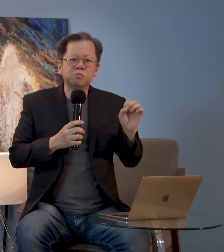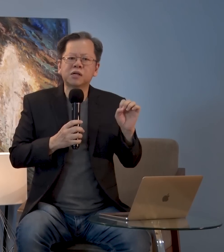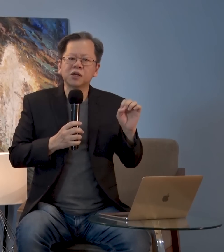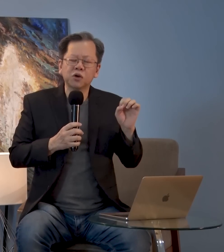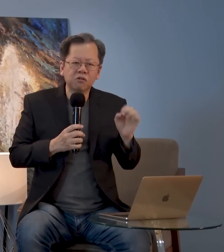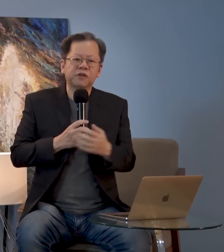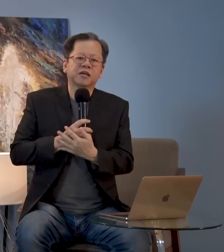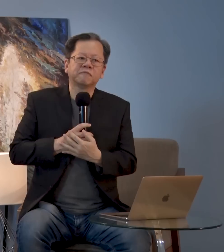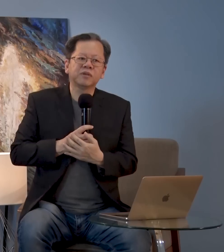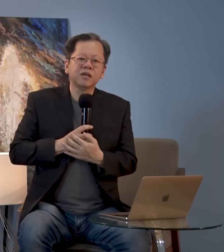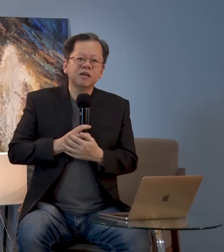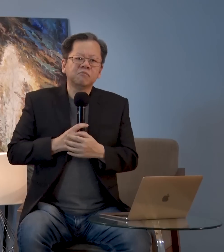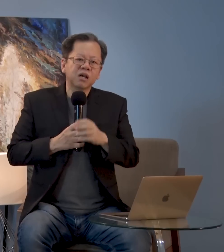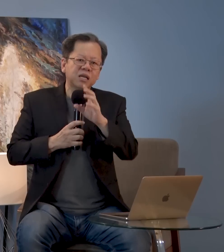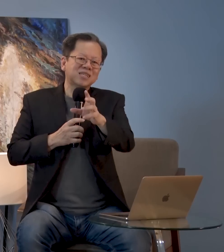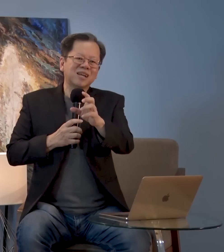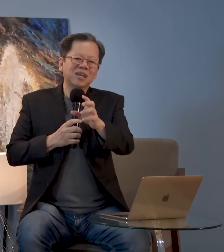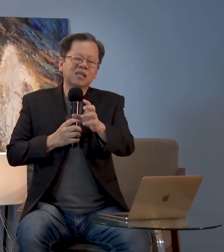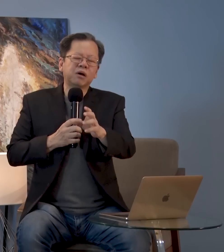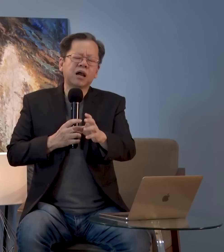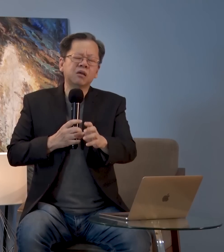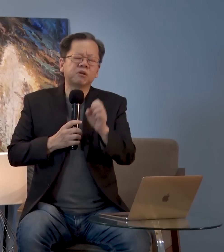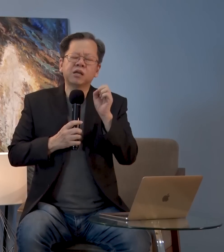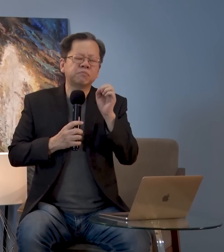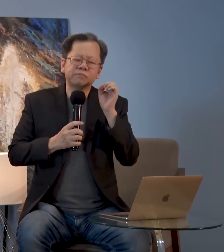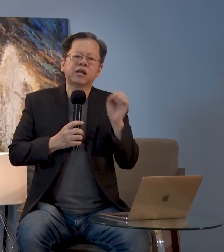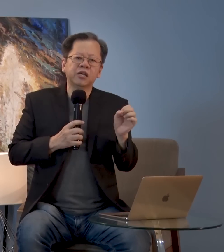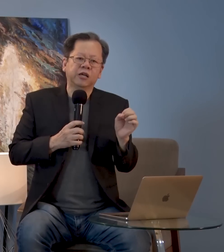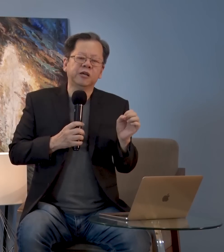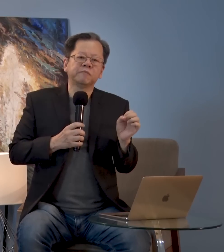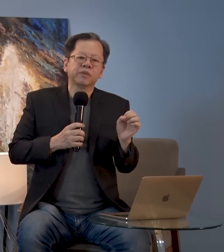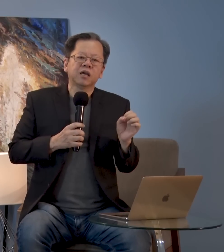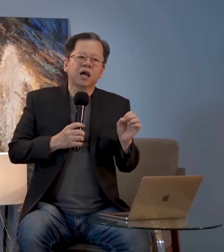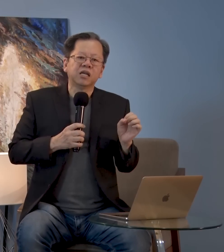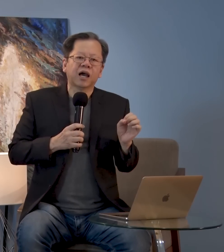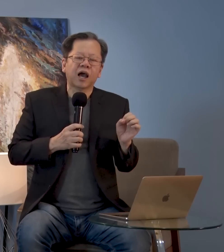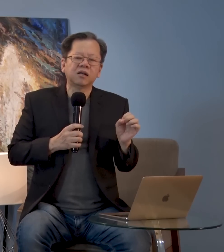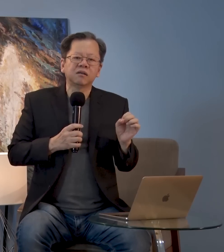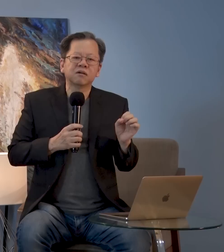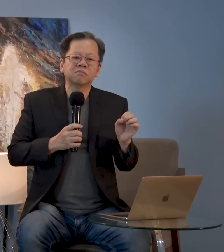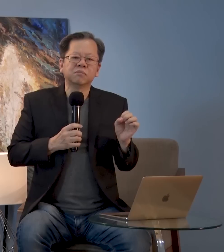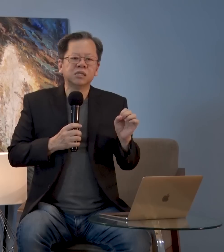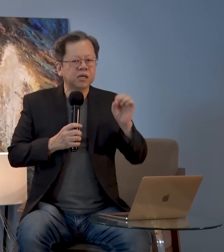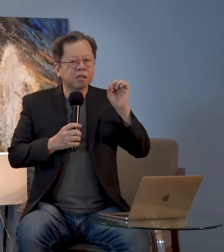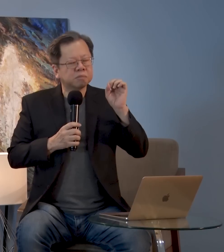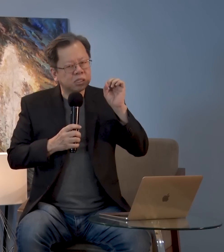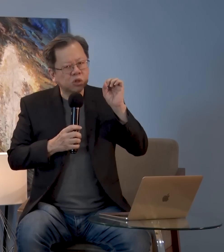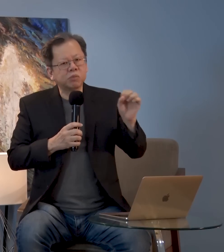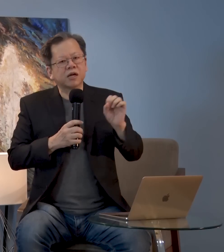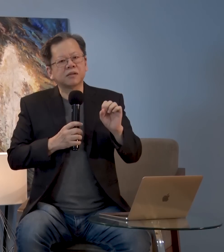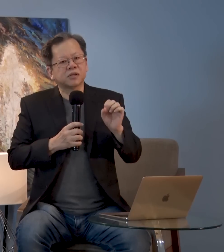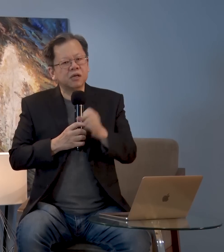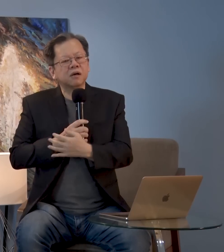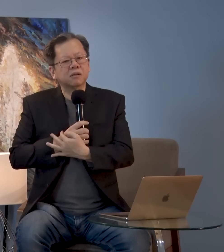menjadi sumber konflik. Bagaimana caranya kita menangani perbedaan-perbedaan ini dan menjadikannya sebagai